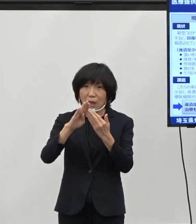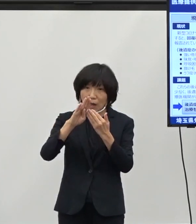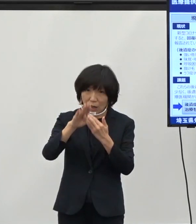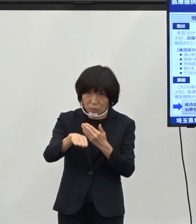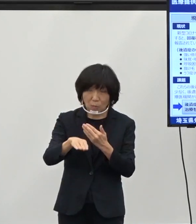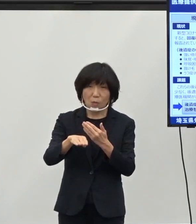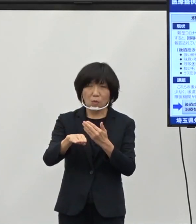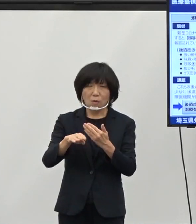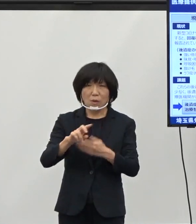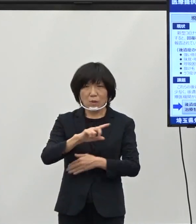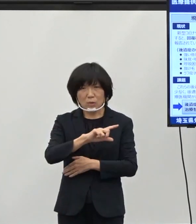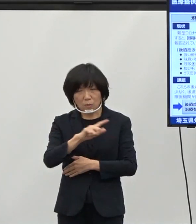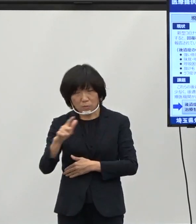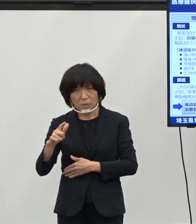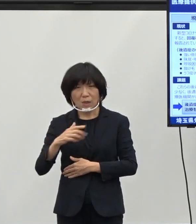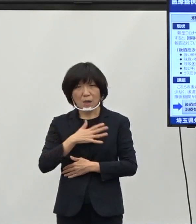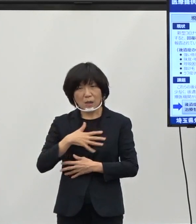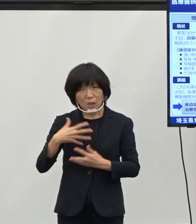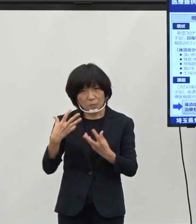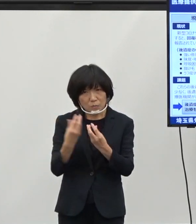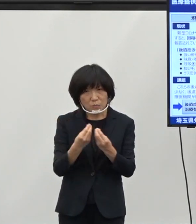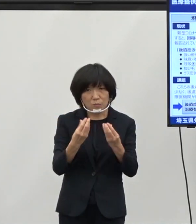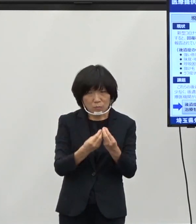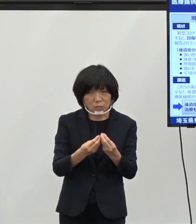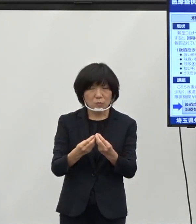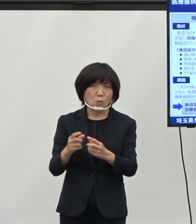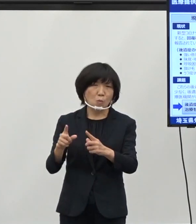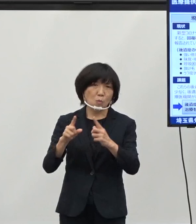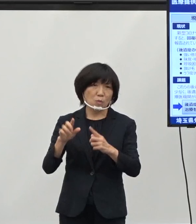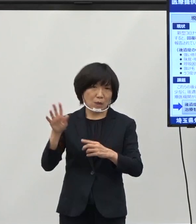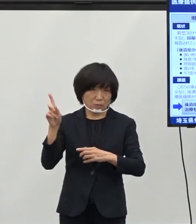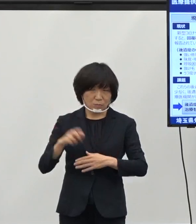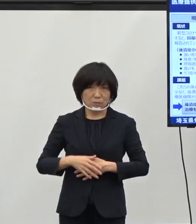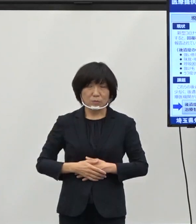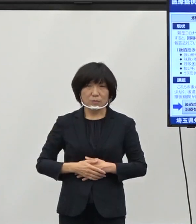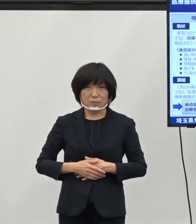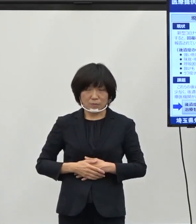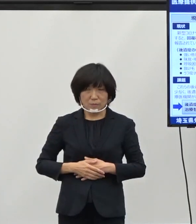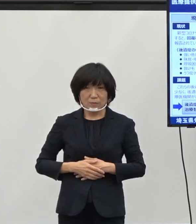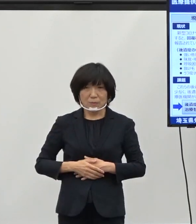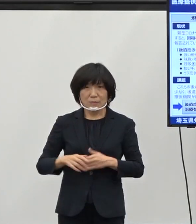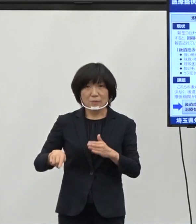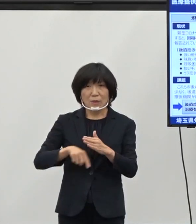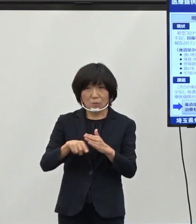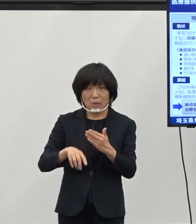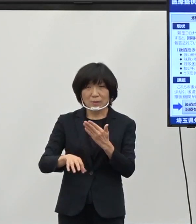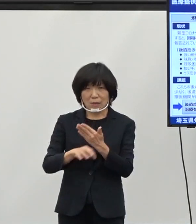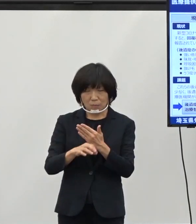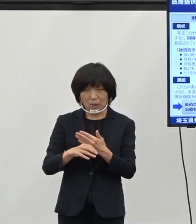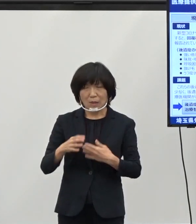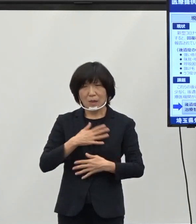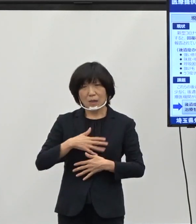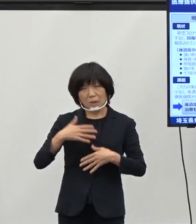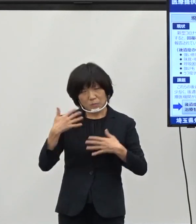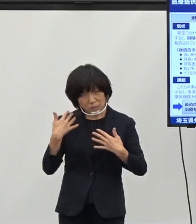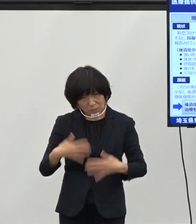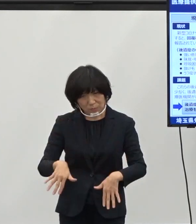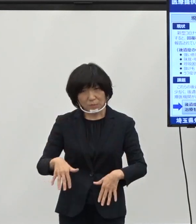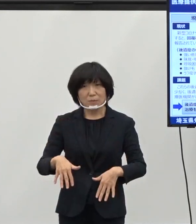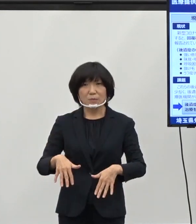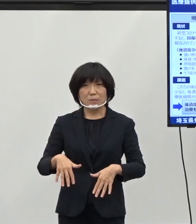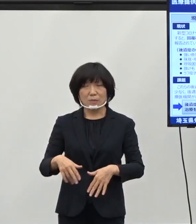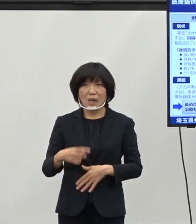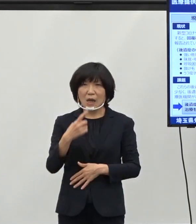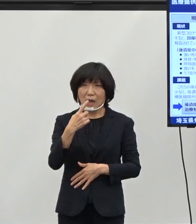もさまざまな後遺症が報告をされています。後遺症の内容についても強い倦怠感、味